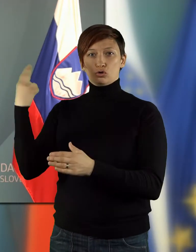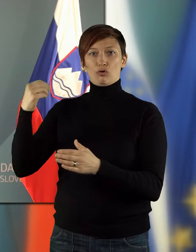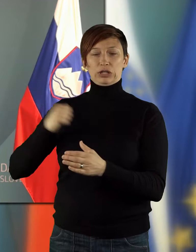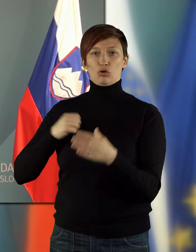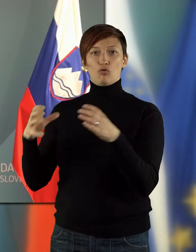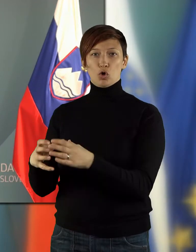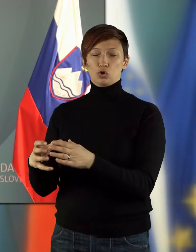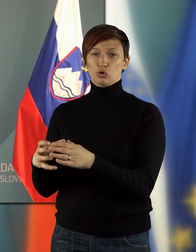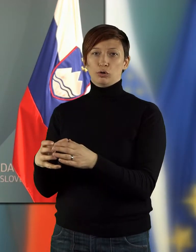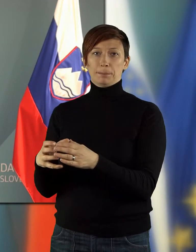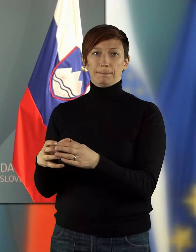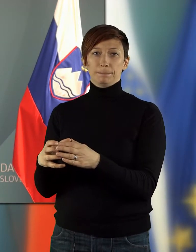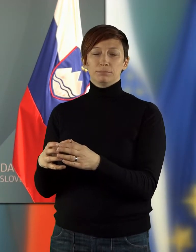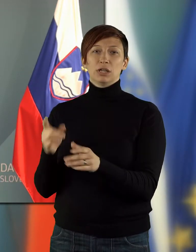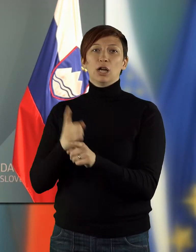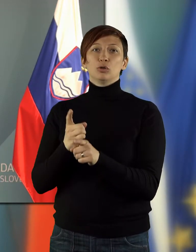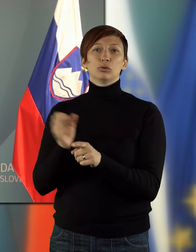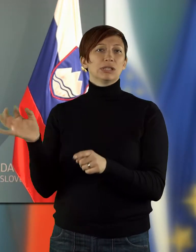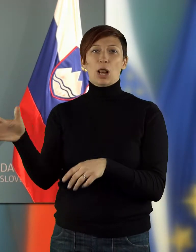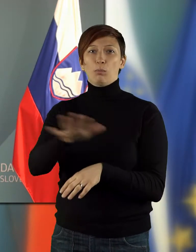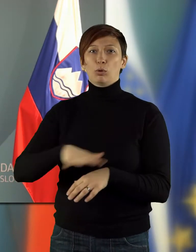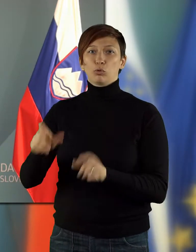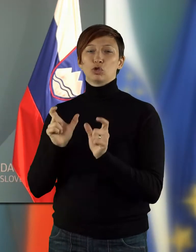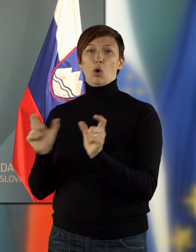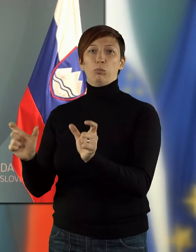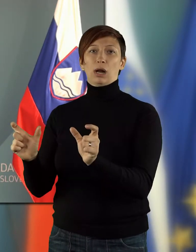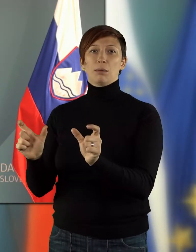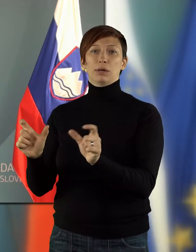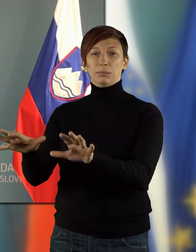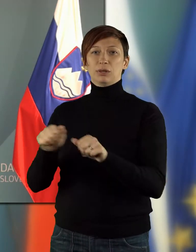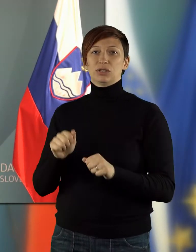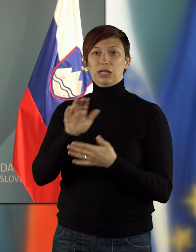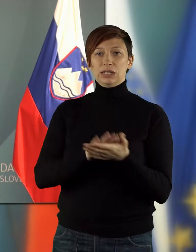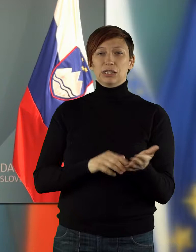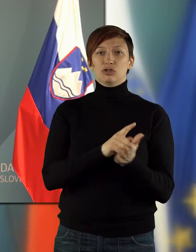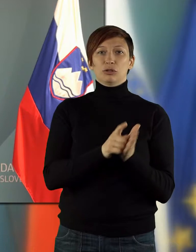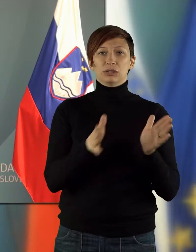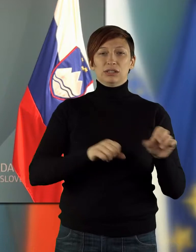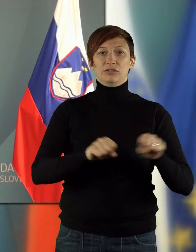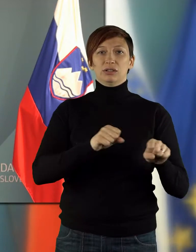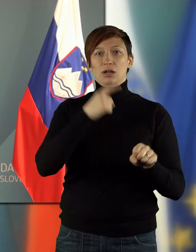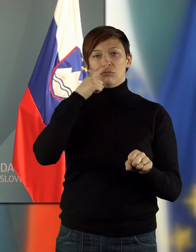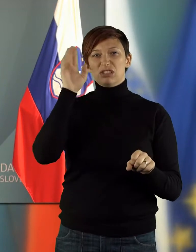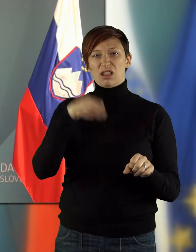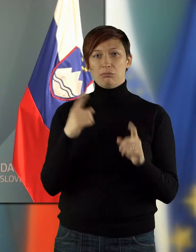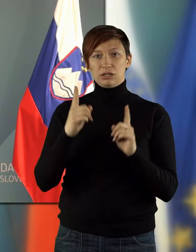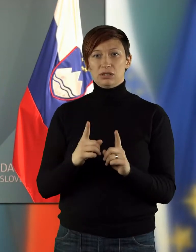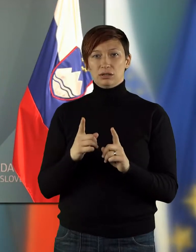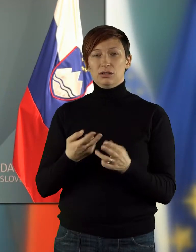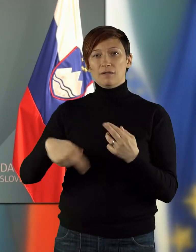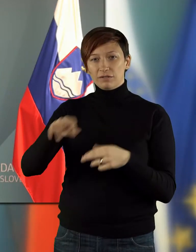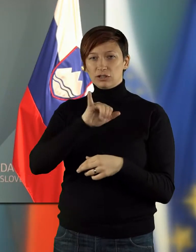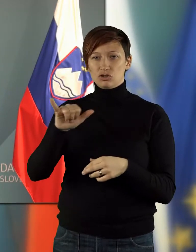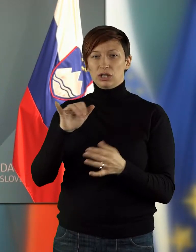vojsko, slovensko vojsko in celotno področje obrambe prevzeli na začetku mandata te vlade v zelo slabem